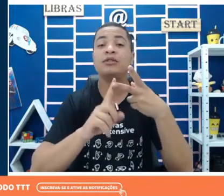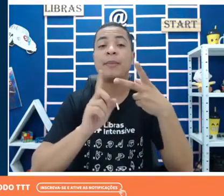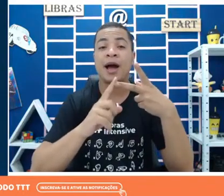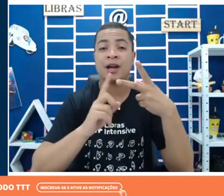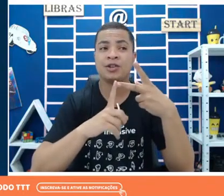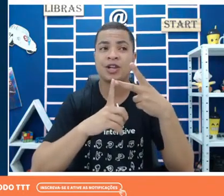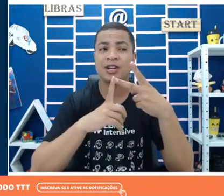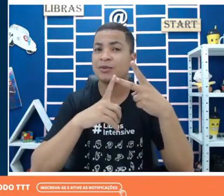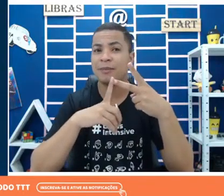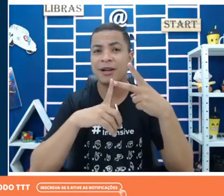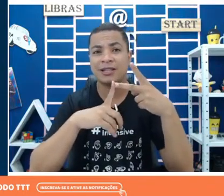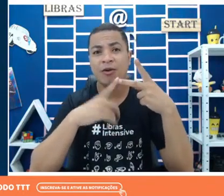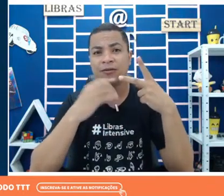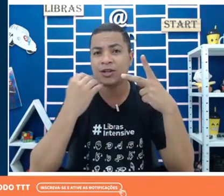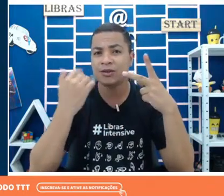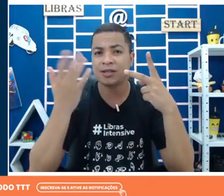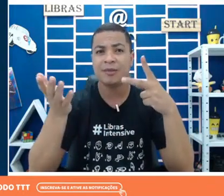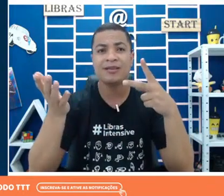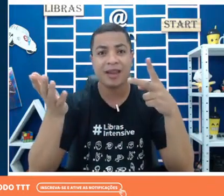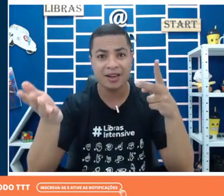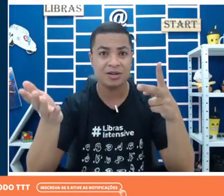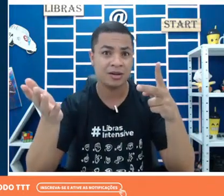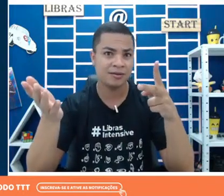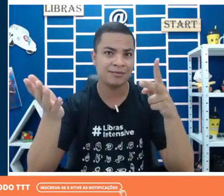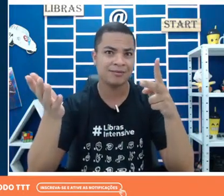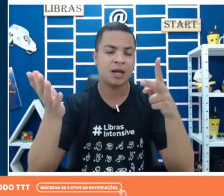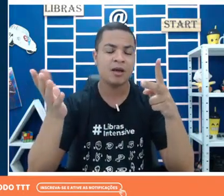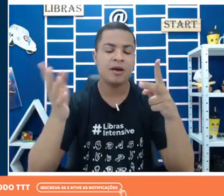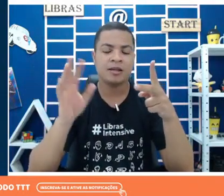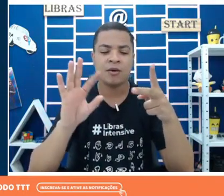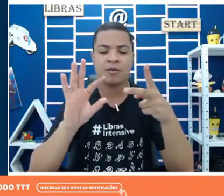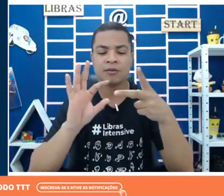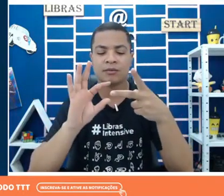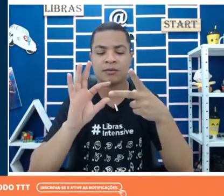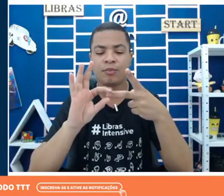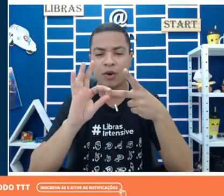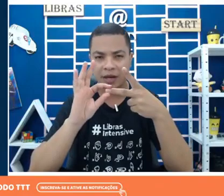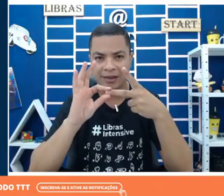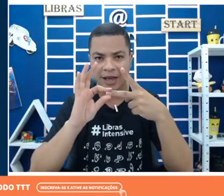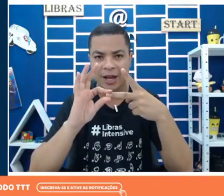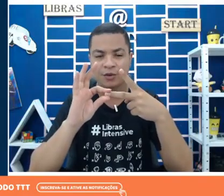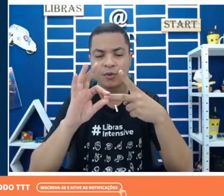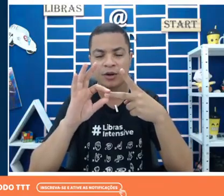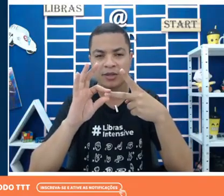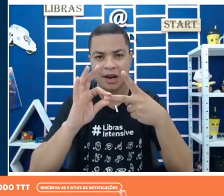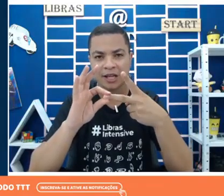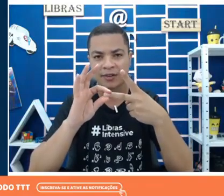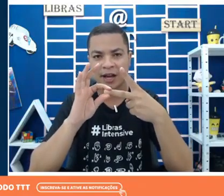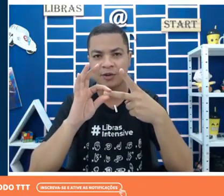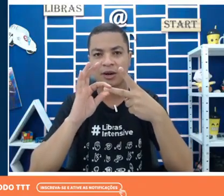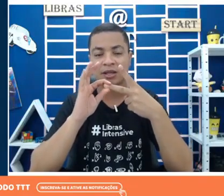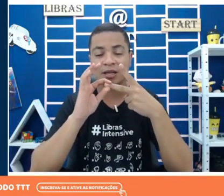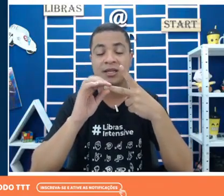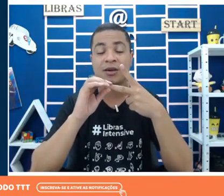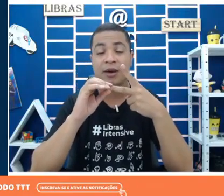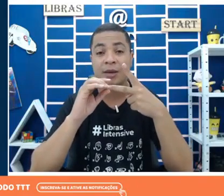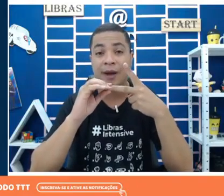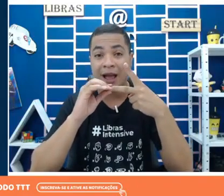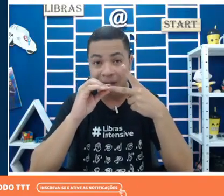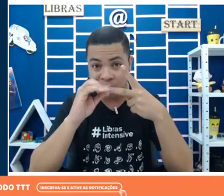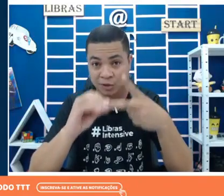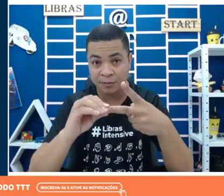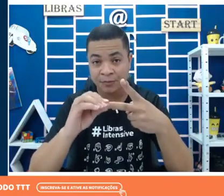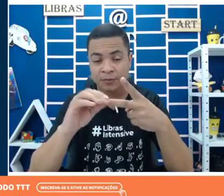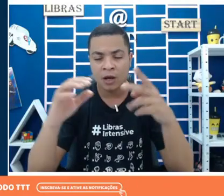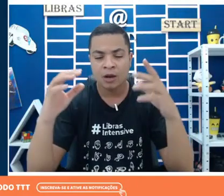Agora, a segunda parte. Gente, a segunda parte até o ouvinte que não sabe entende. Então, por que entende? Porque os classificadores, eles estão aqui